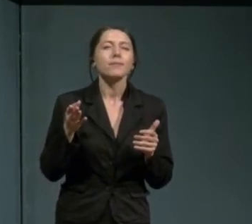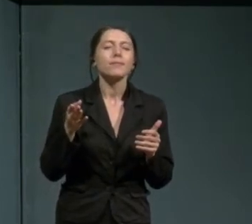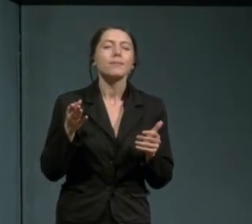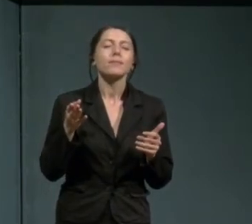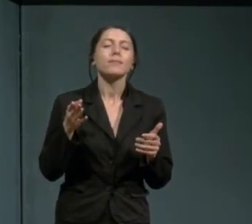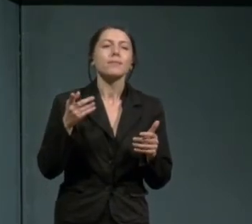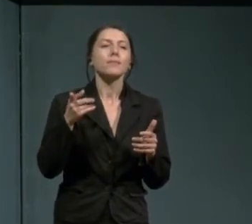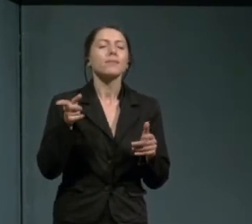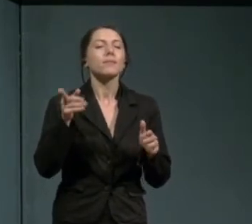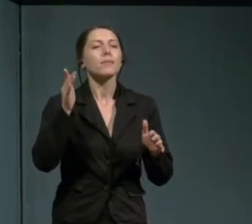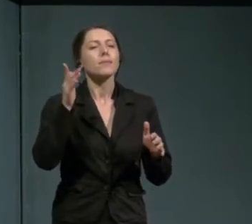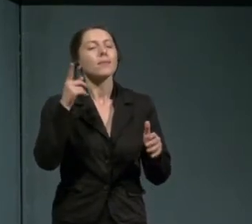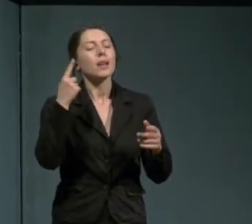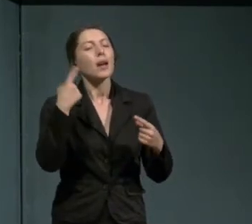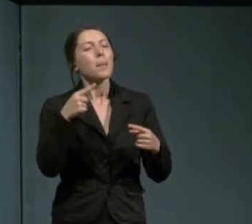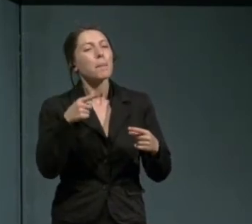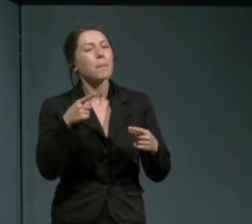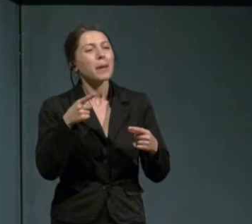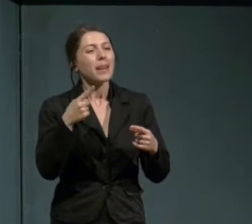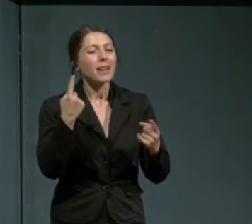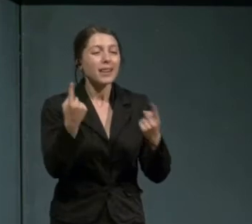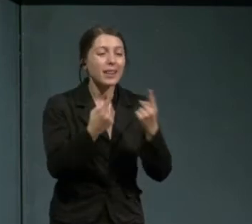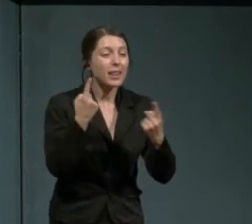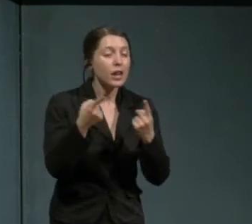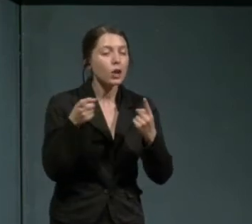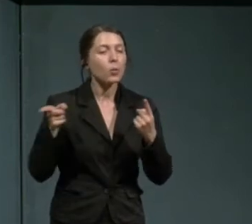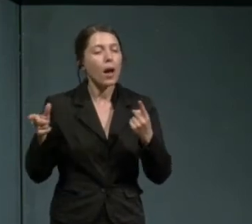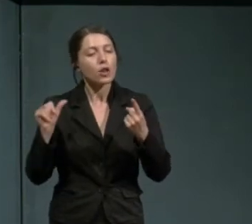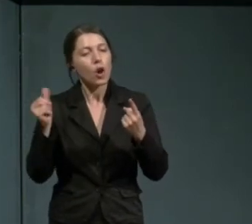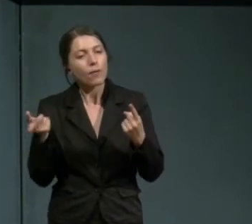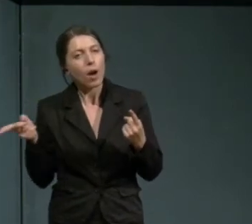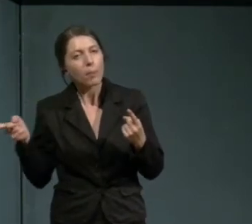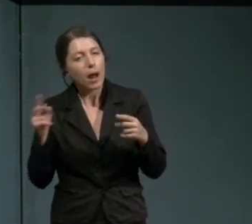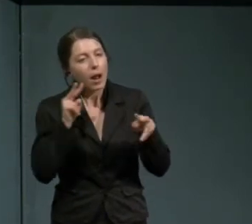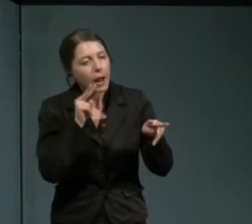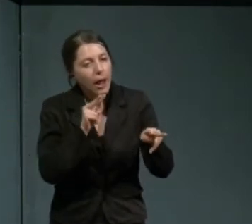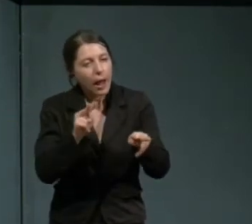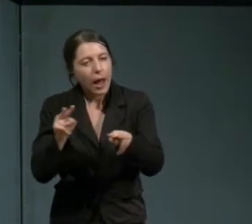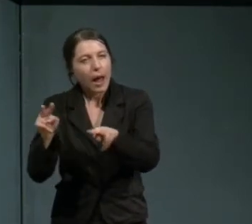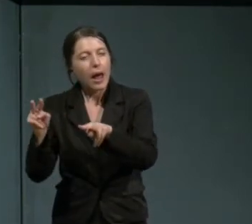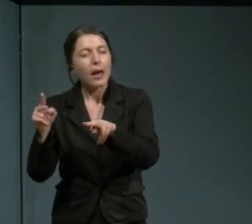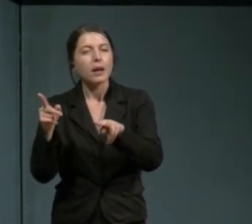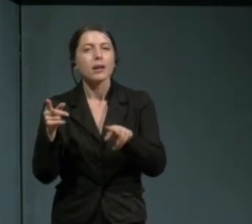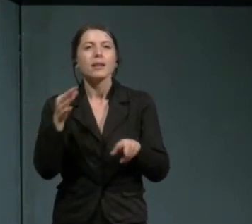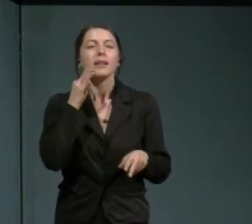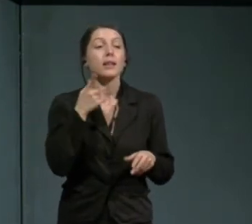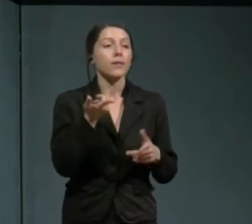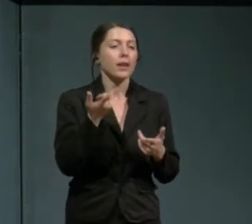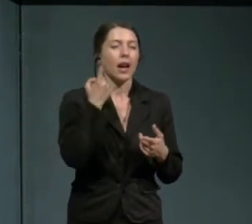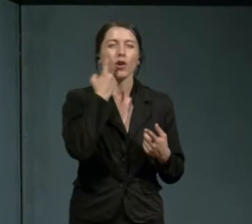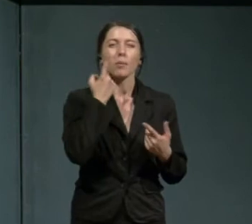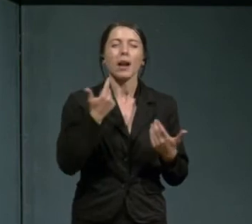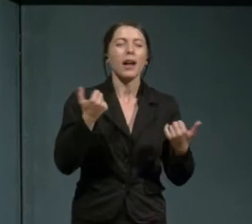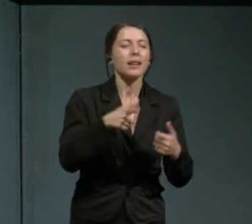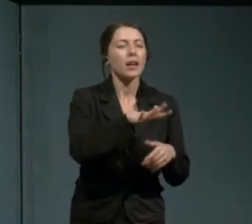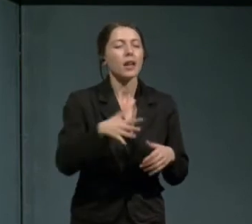l'onda che proviene da questi attentati l'onda di sconvolgimento di